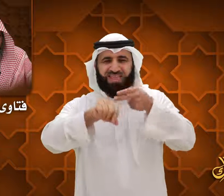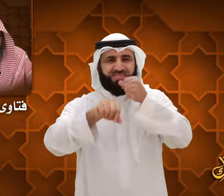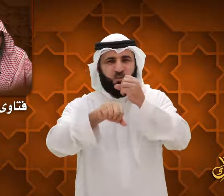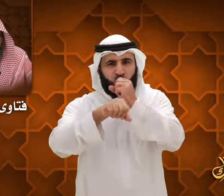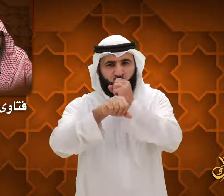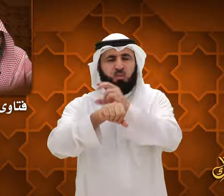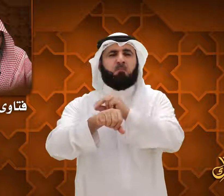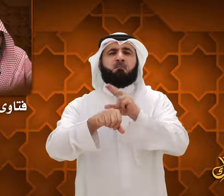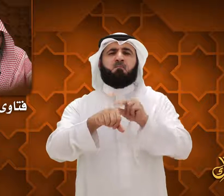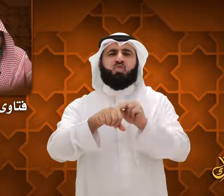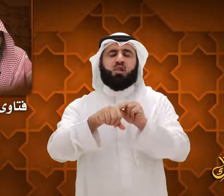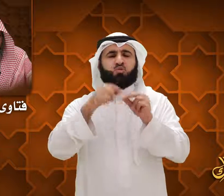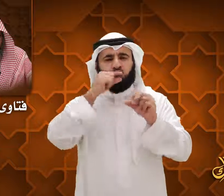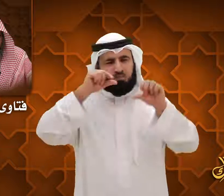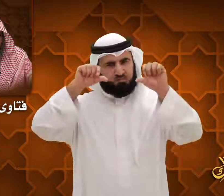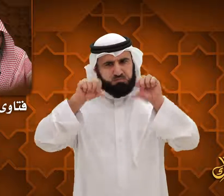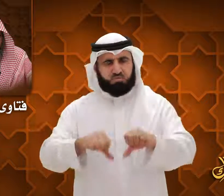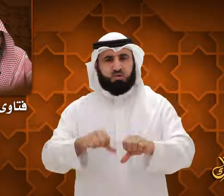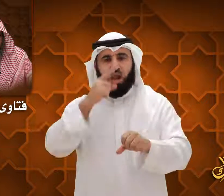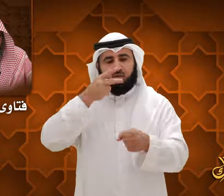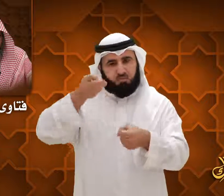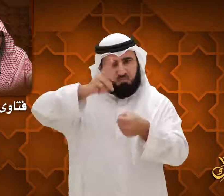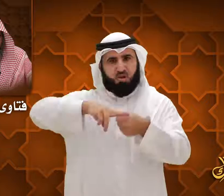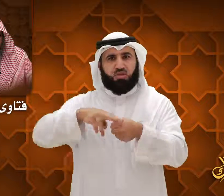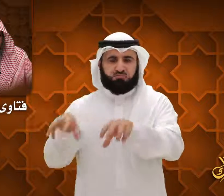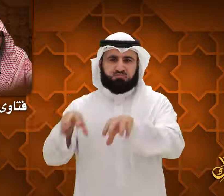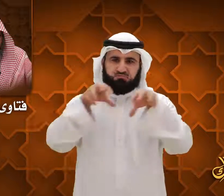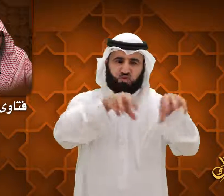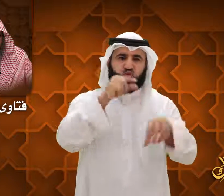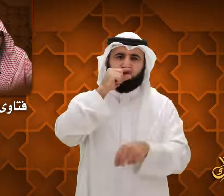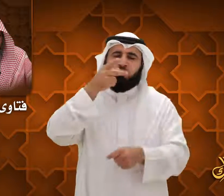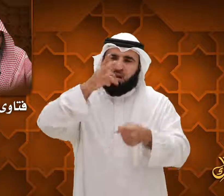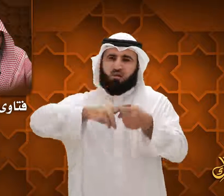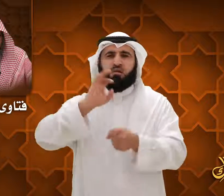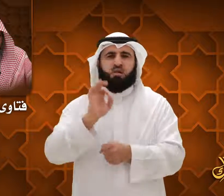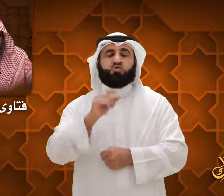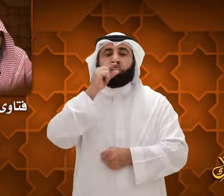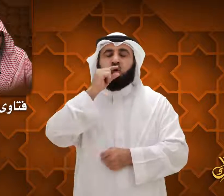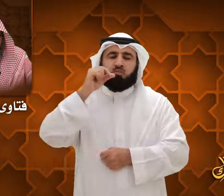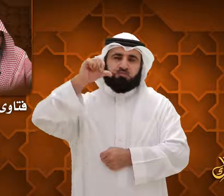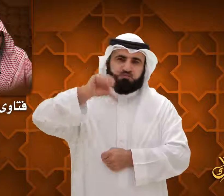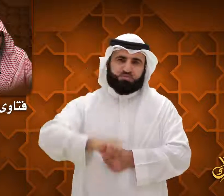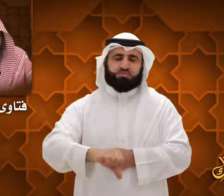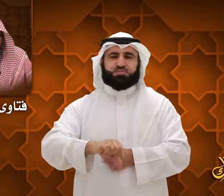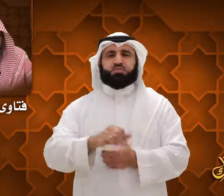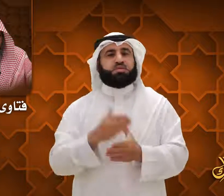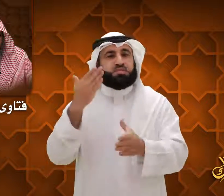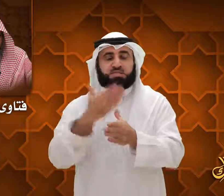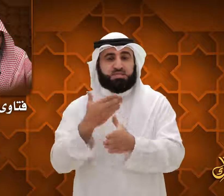الحجاب أنه يجب عليه أن يقضي يوم المتانة وأن صيامه يفسد